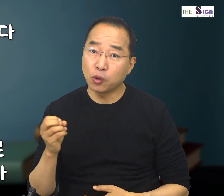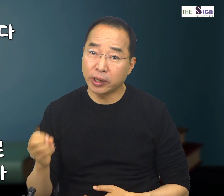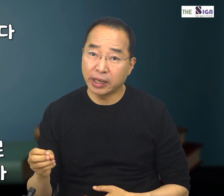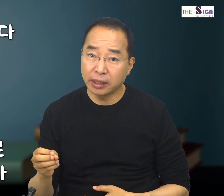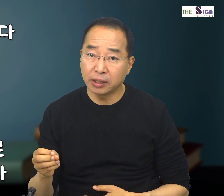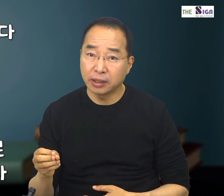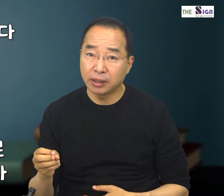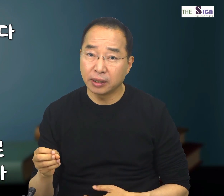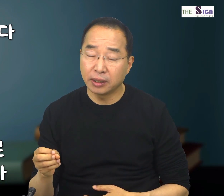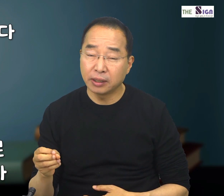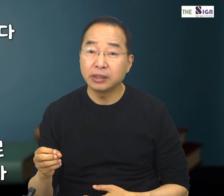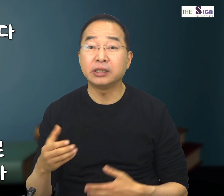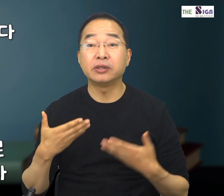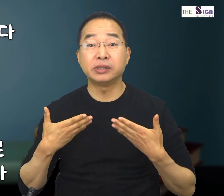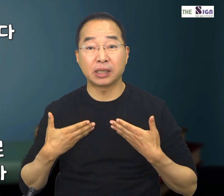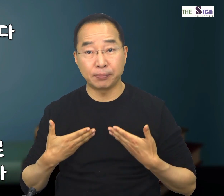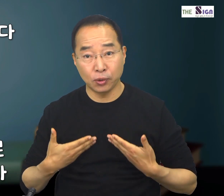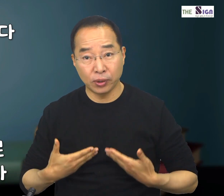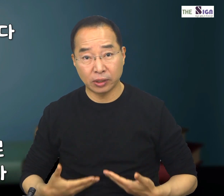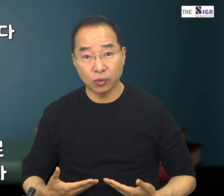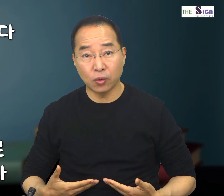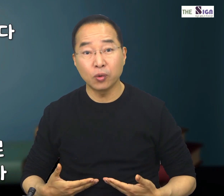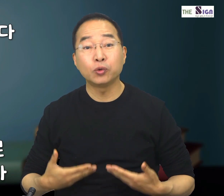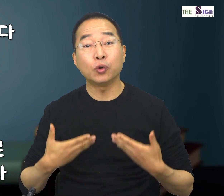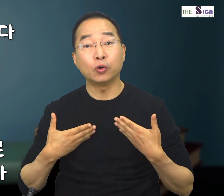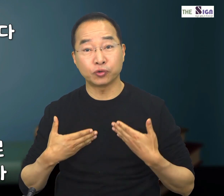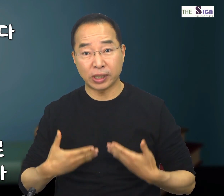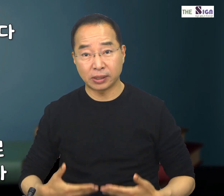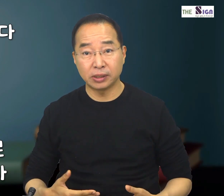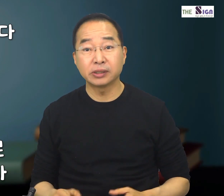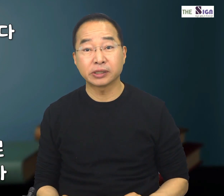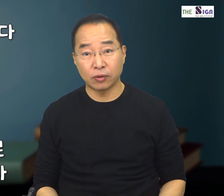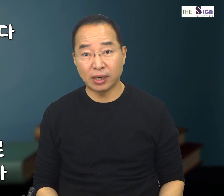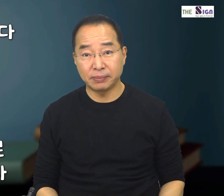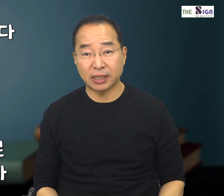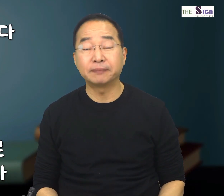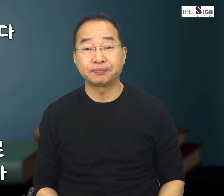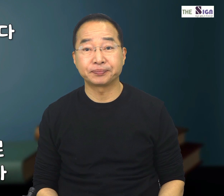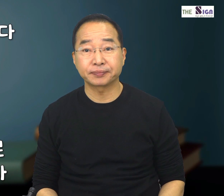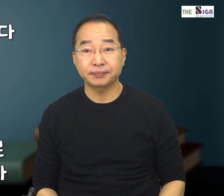해? 이런 식의 표현에도 요 수화를 사용합니다.